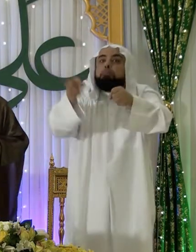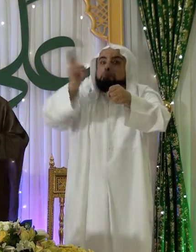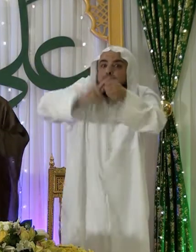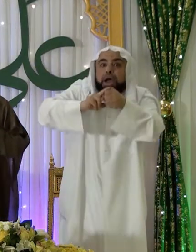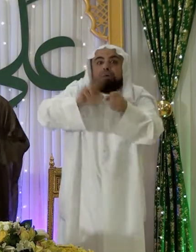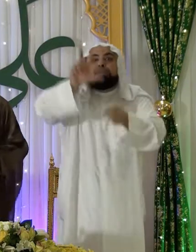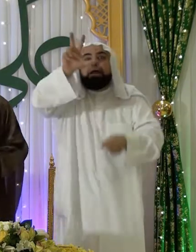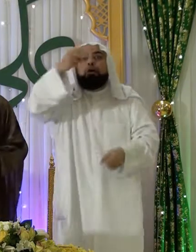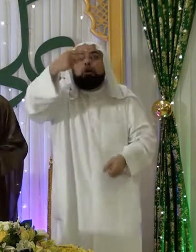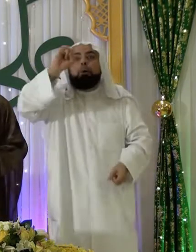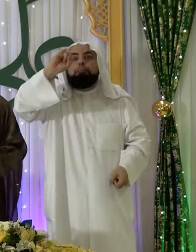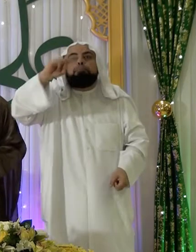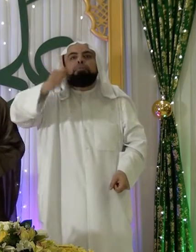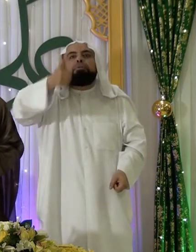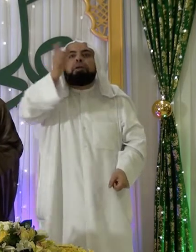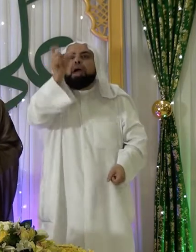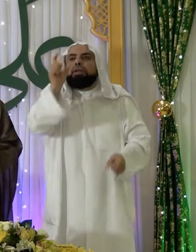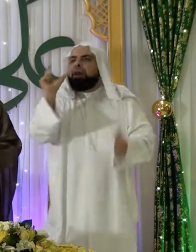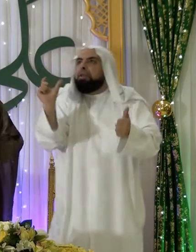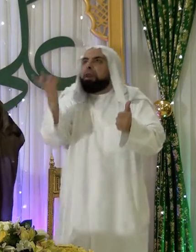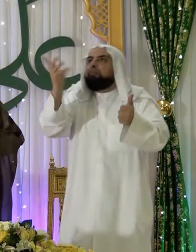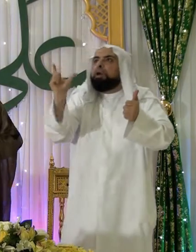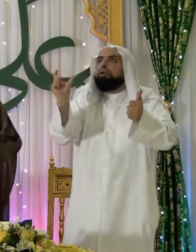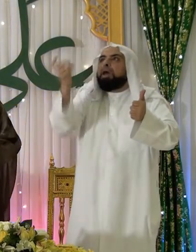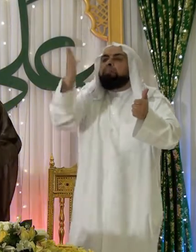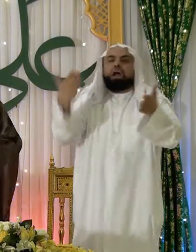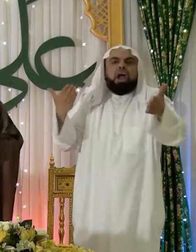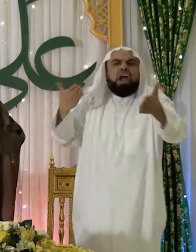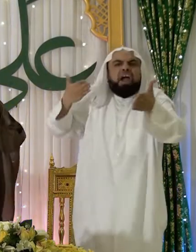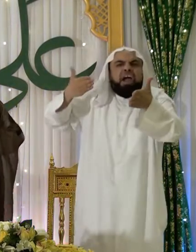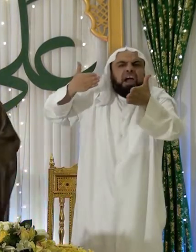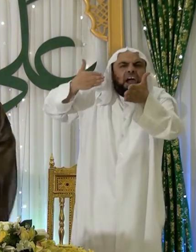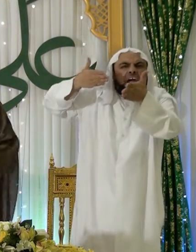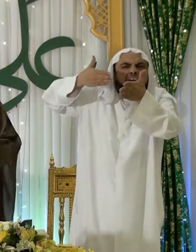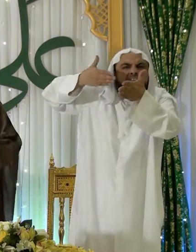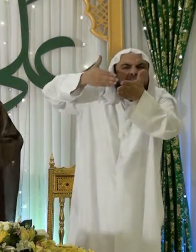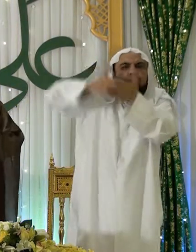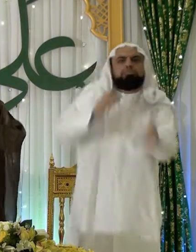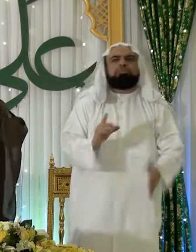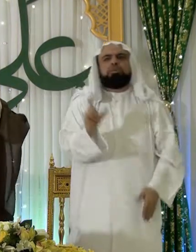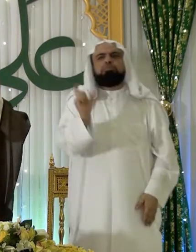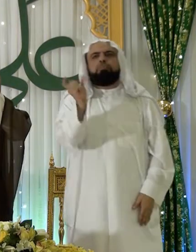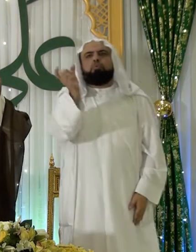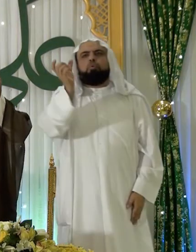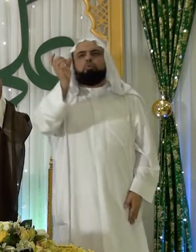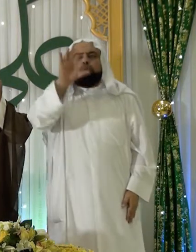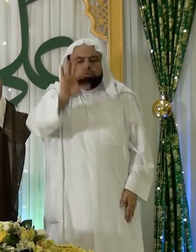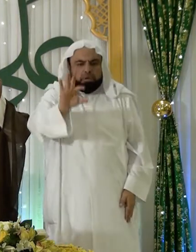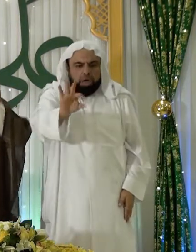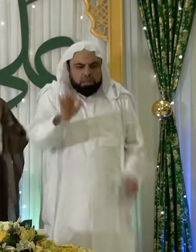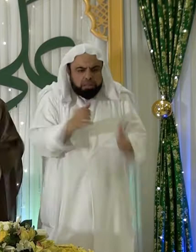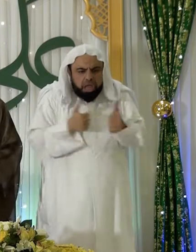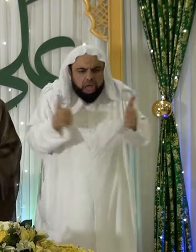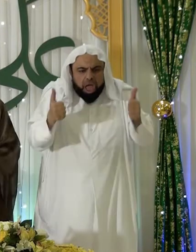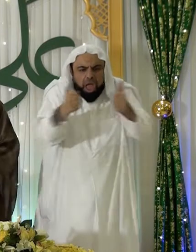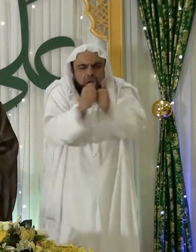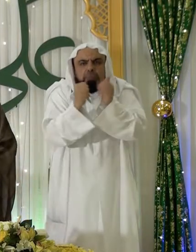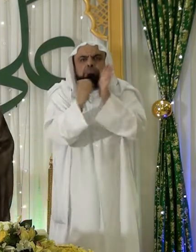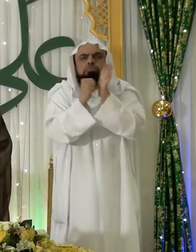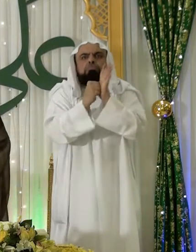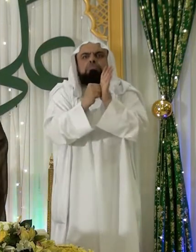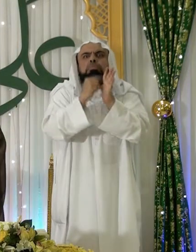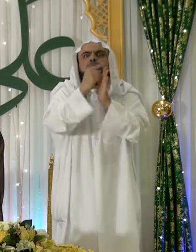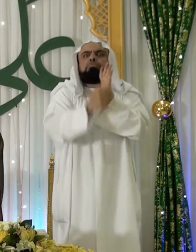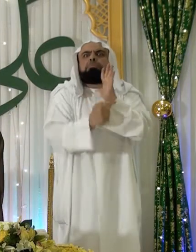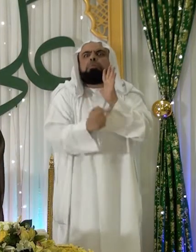فالله يصطفي النبي ويصطفي الخير الخير من أهل بيت النبي